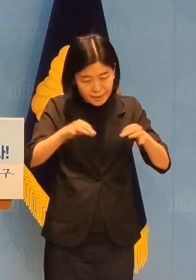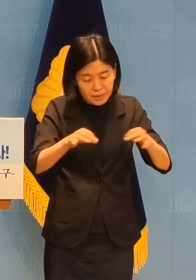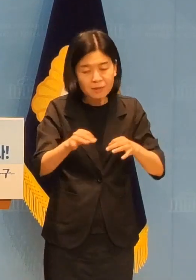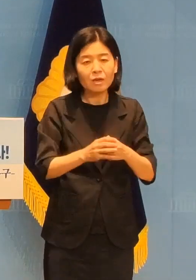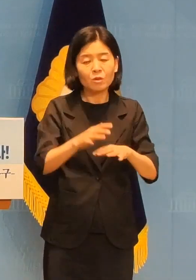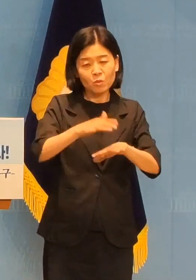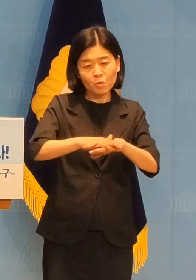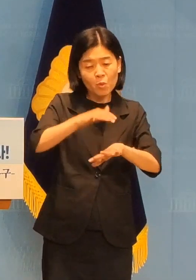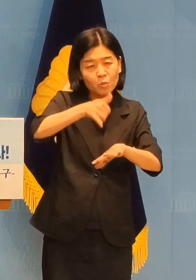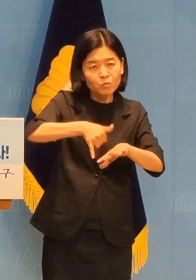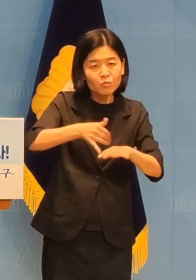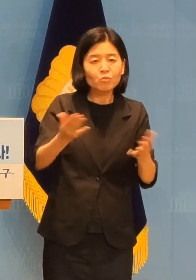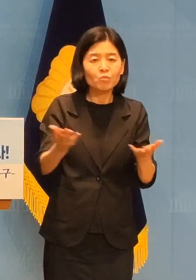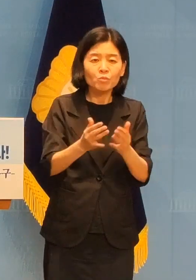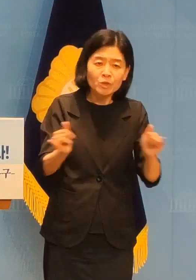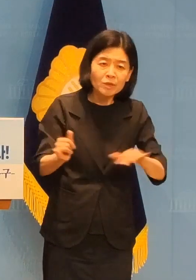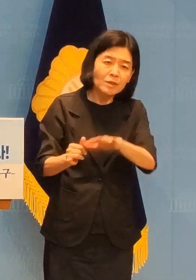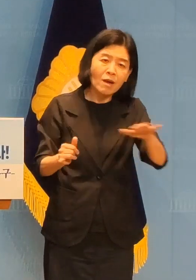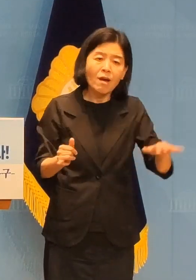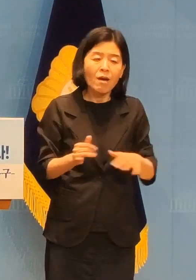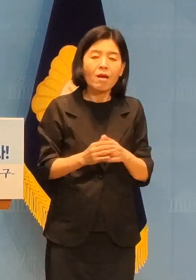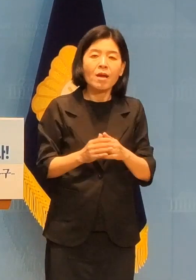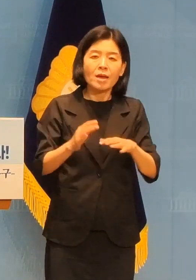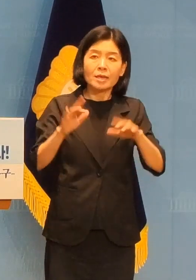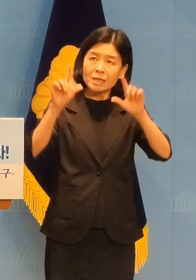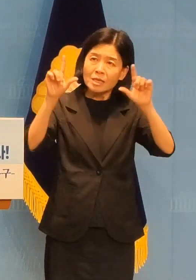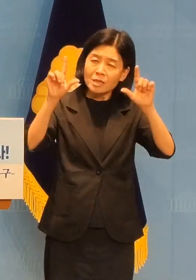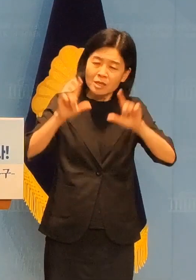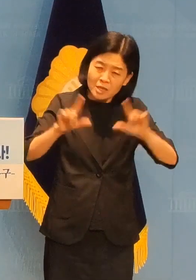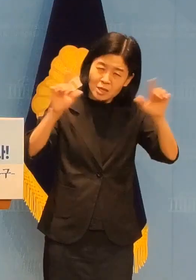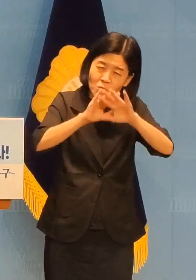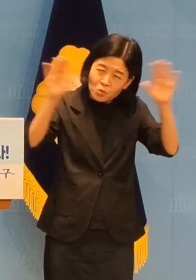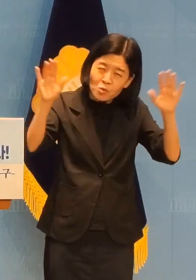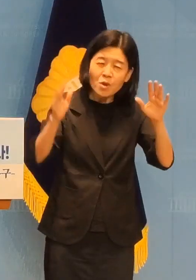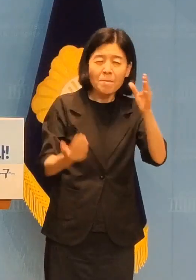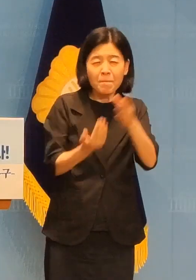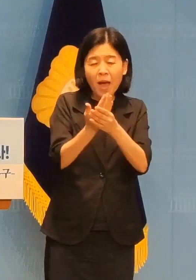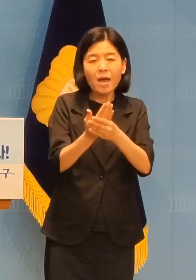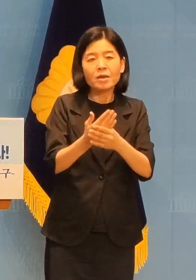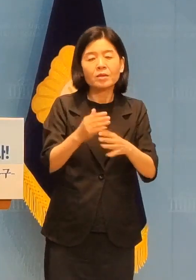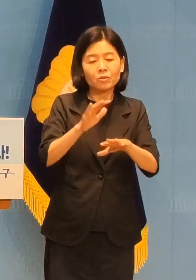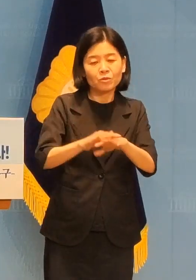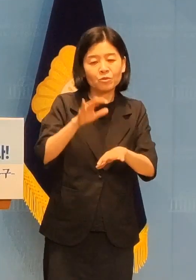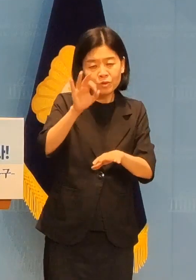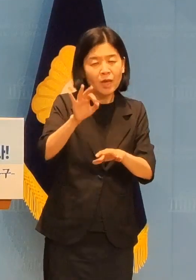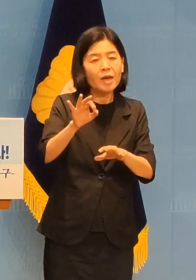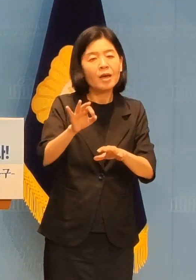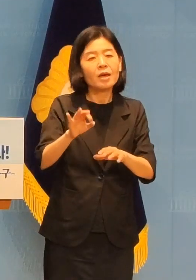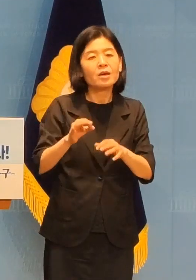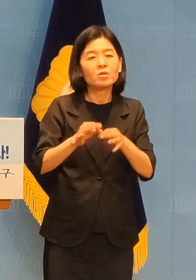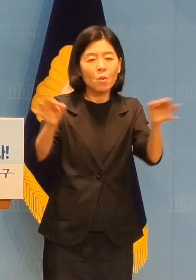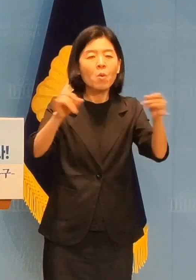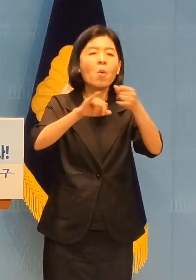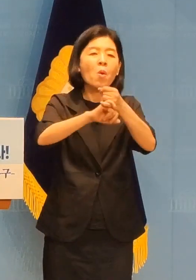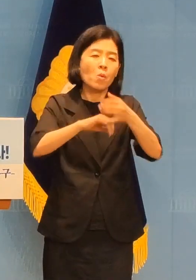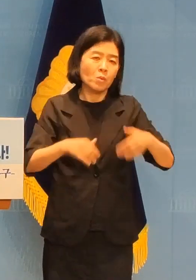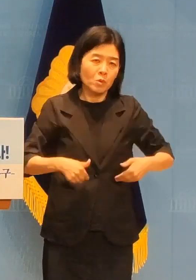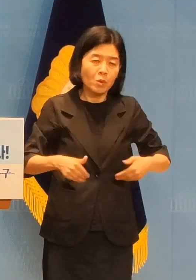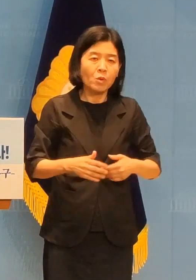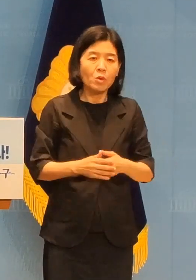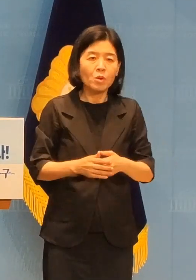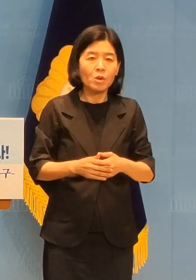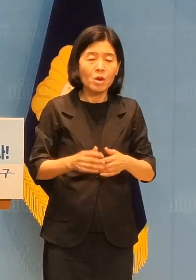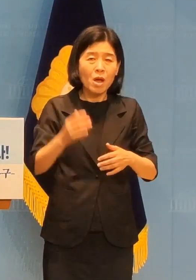등 취약계층에게 기후재난 수당을 지급해야 합니다. 폭염은